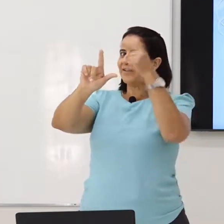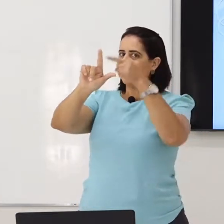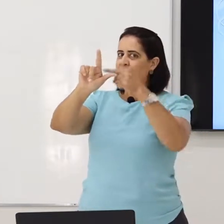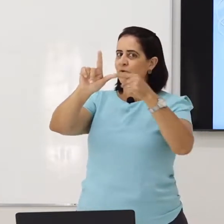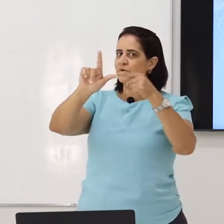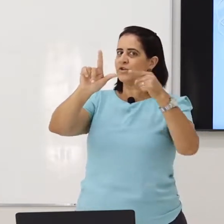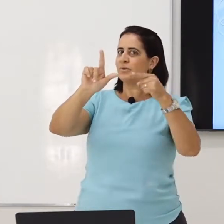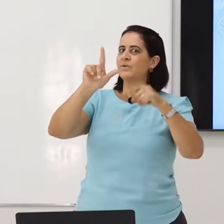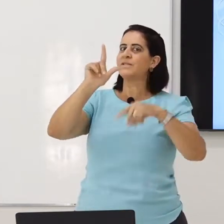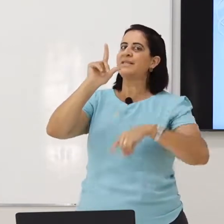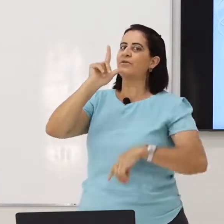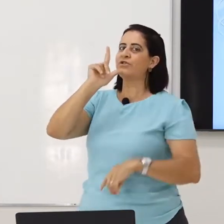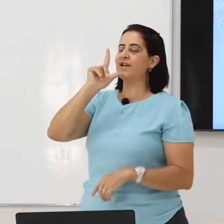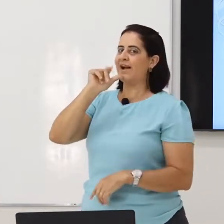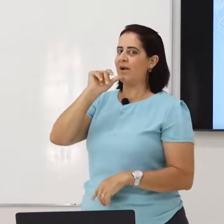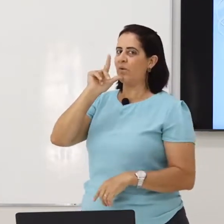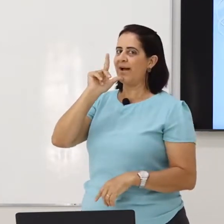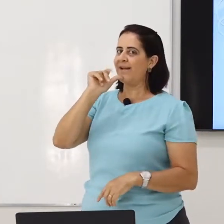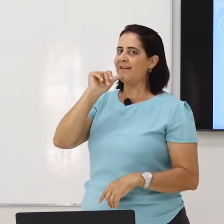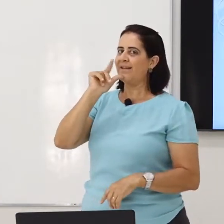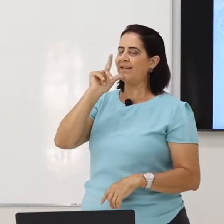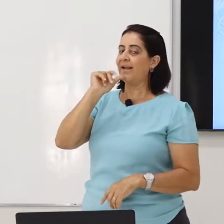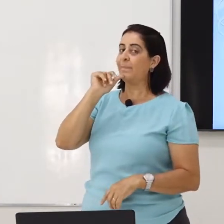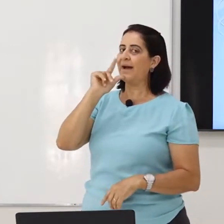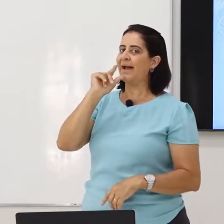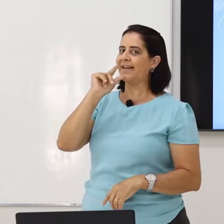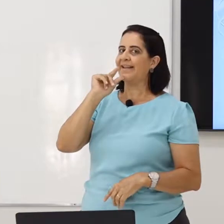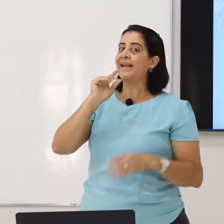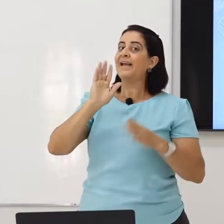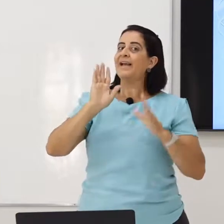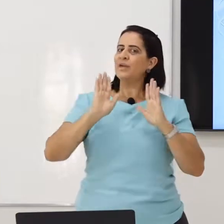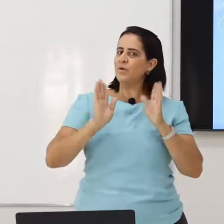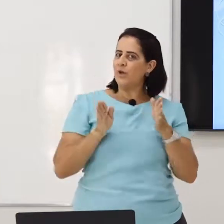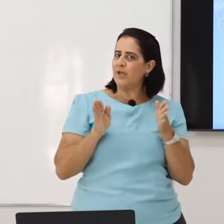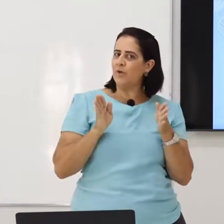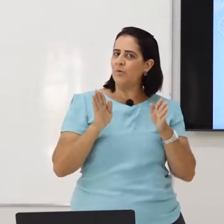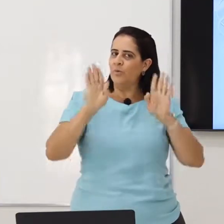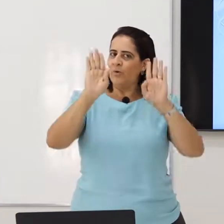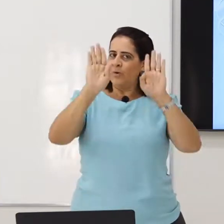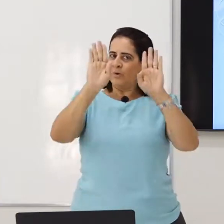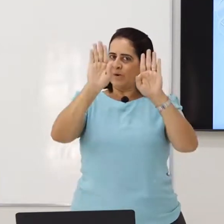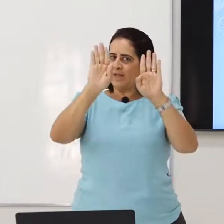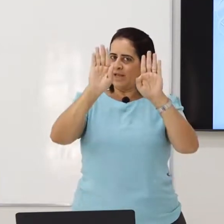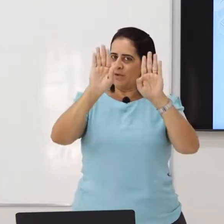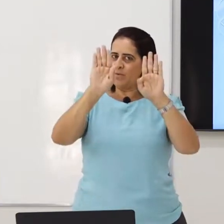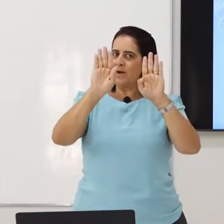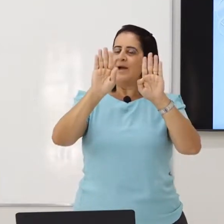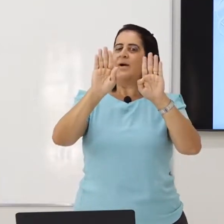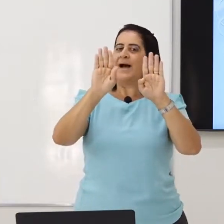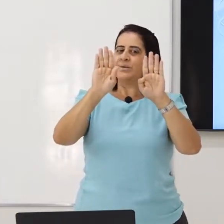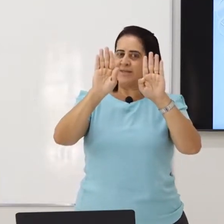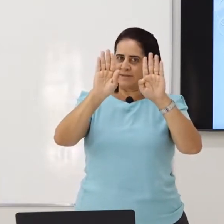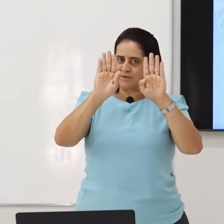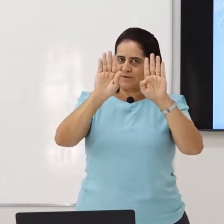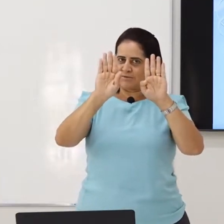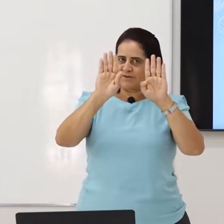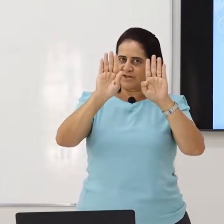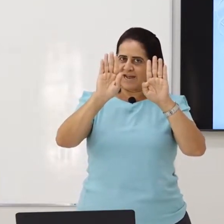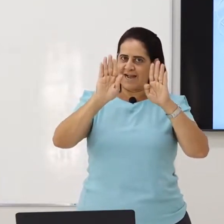vai constituir o sinal de água. Reparem. E o rio? O rio, os dedos ficam